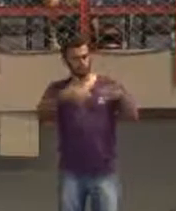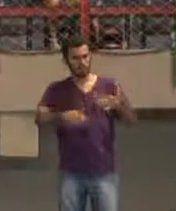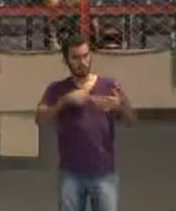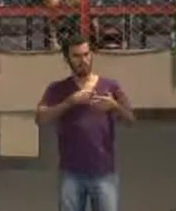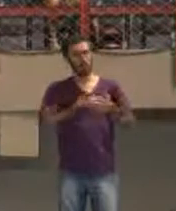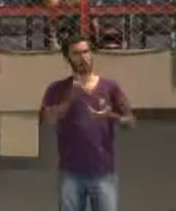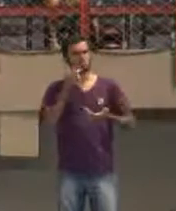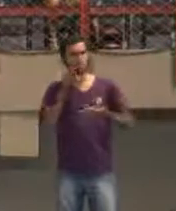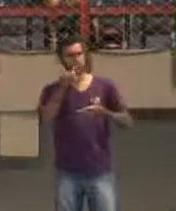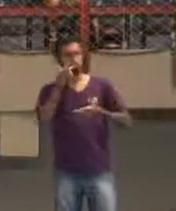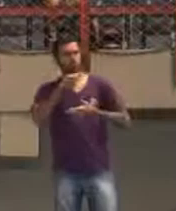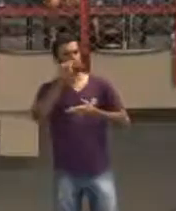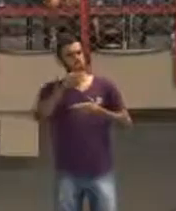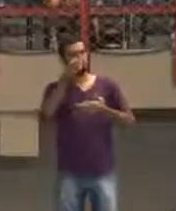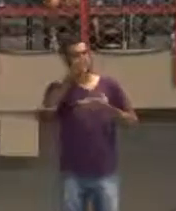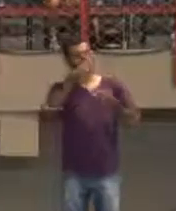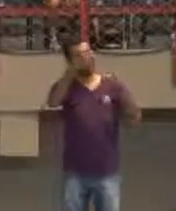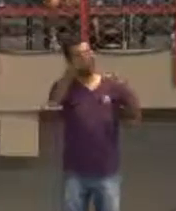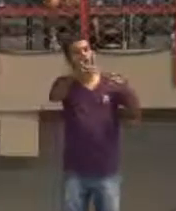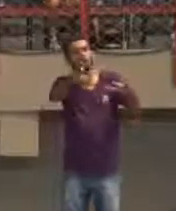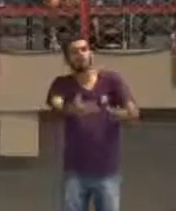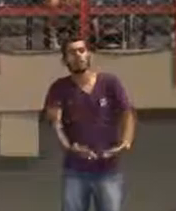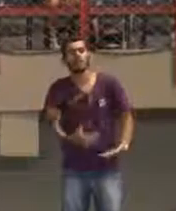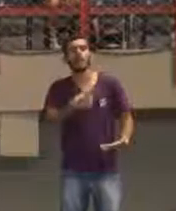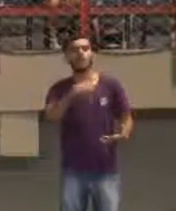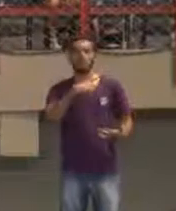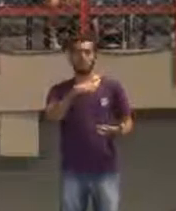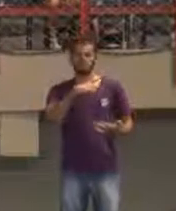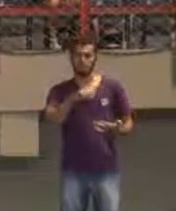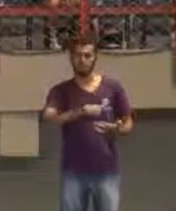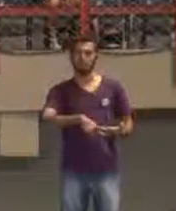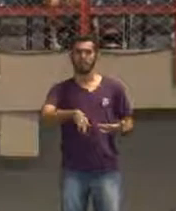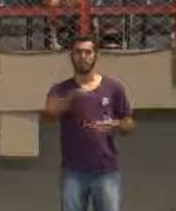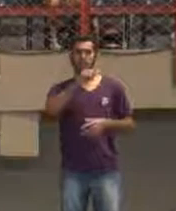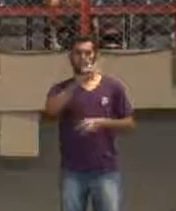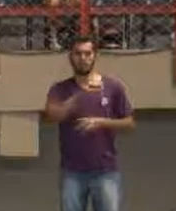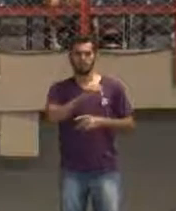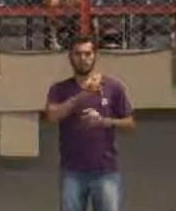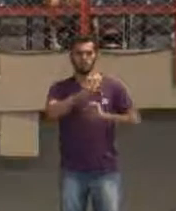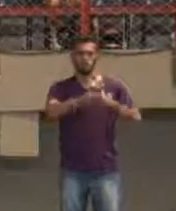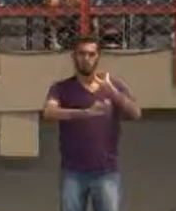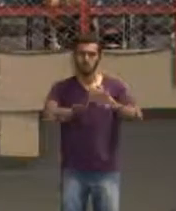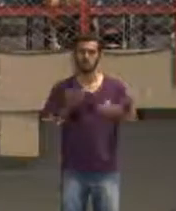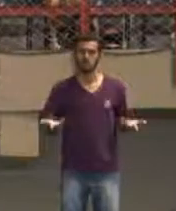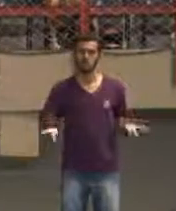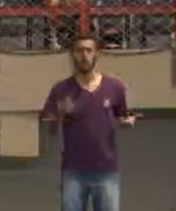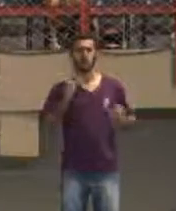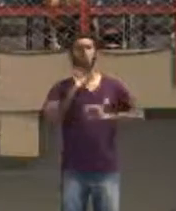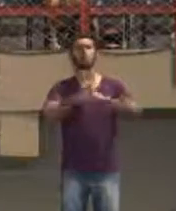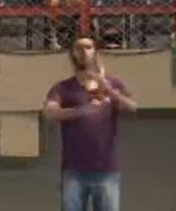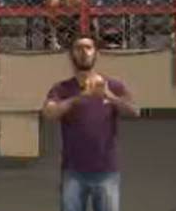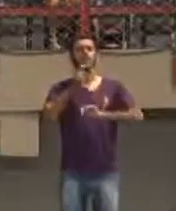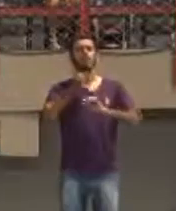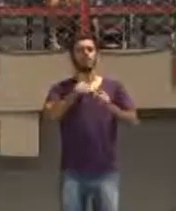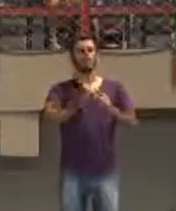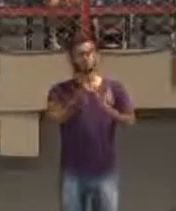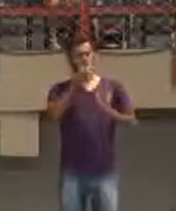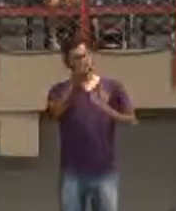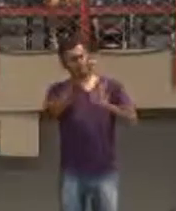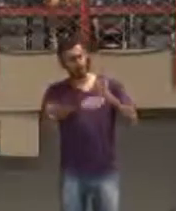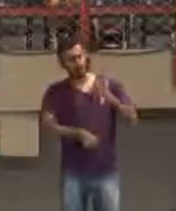argumentativa. Isso tem um quê? O que é uma redação dissertativa?